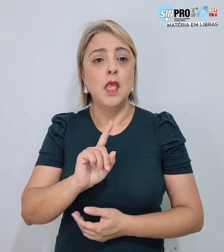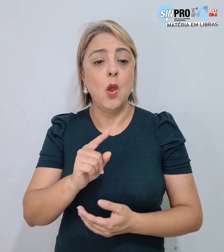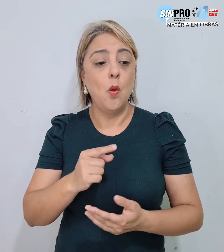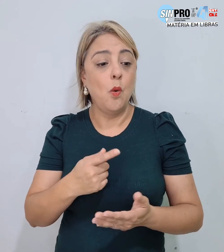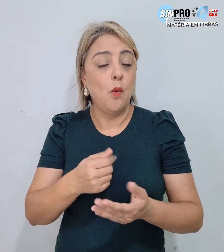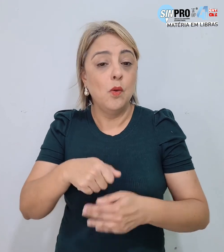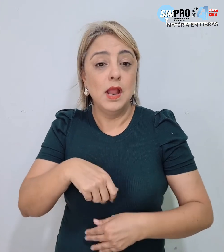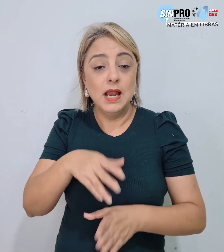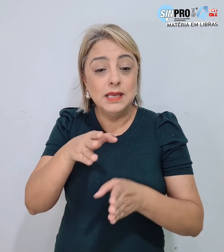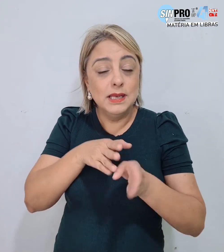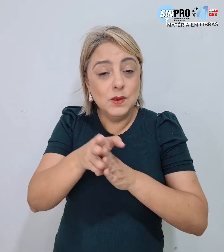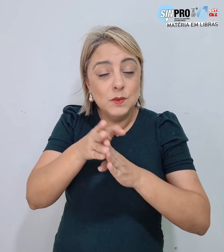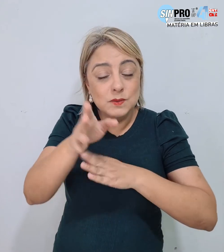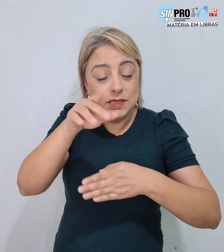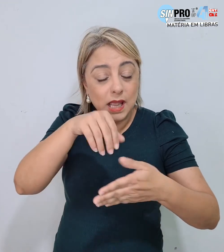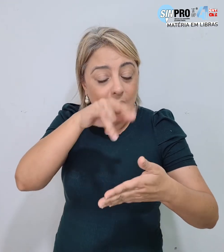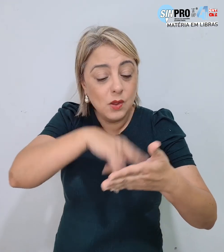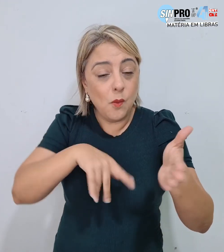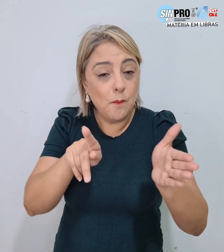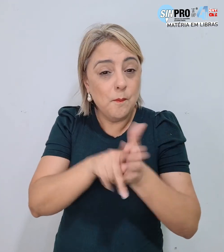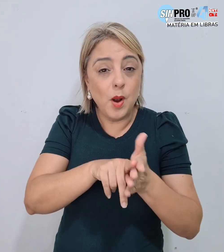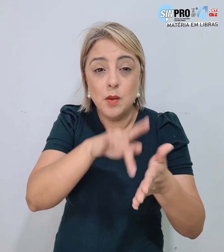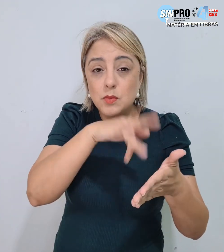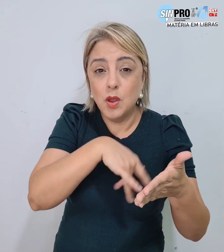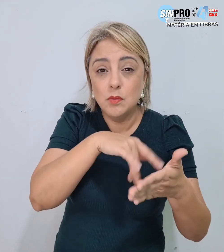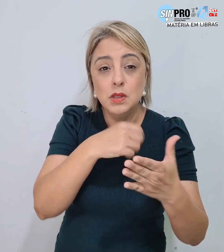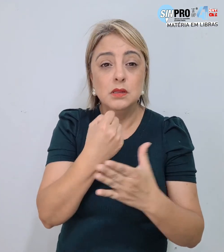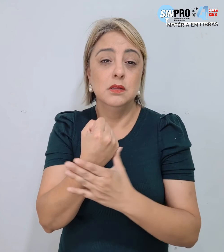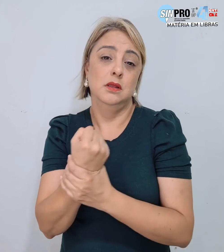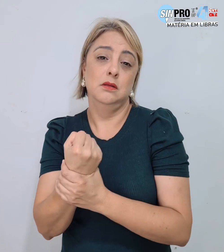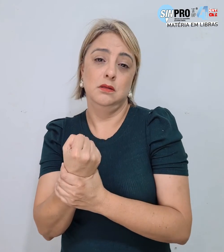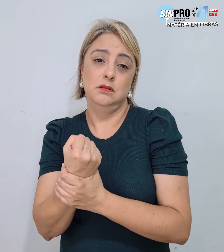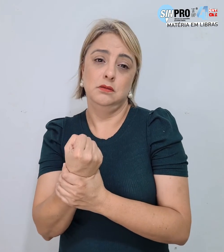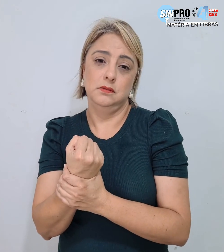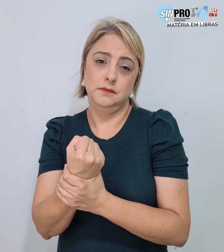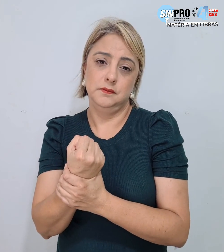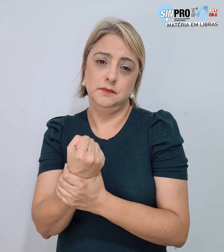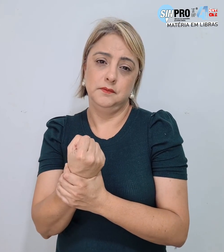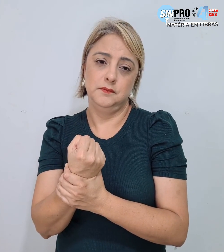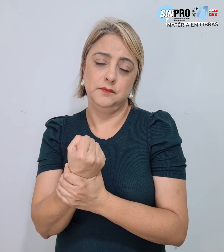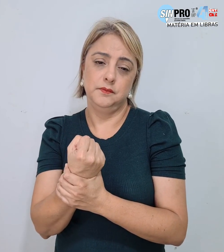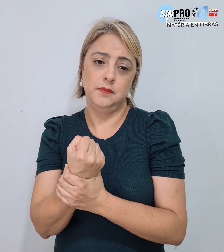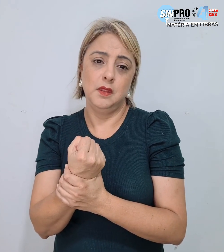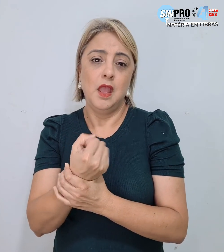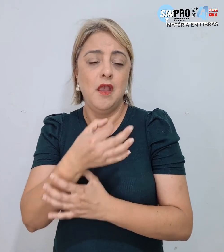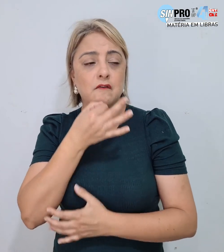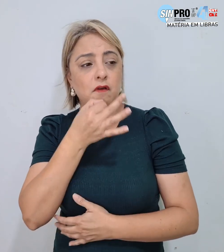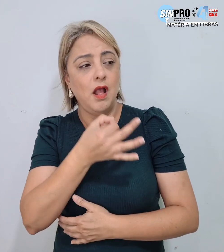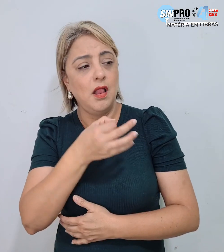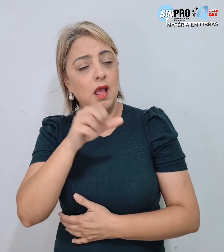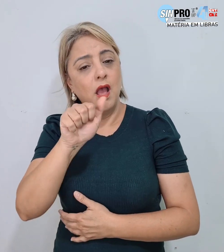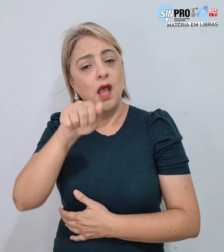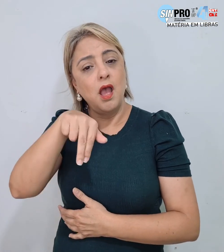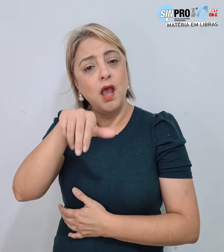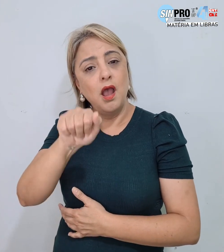compra o próprio protocolo é de segurança e afirma Ana Cristina